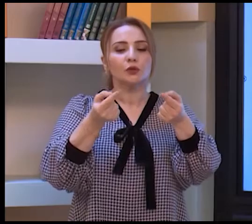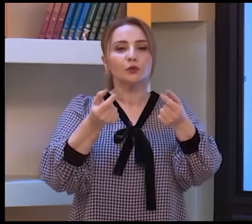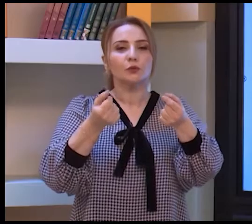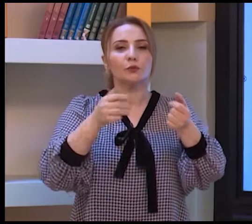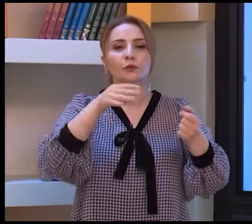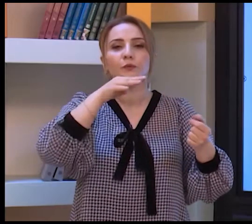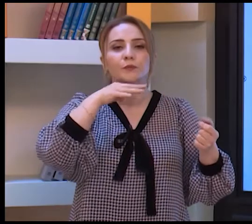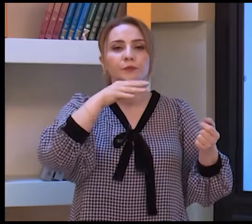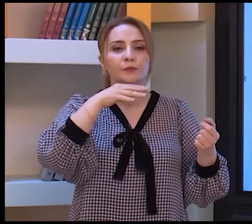Sümbül.